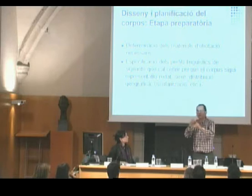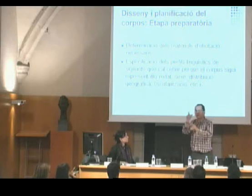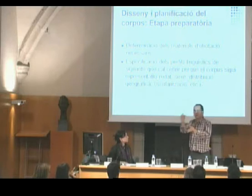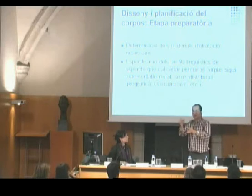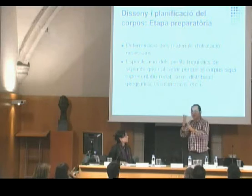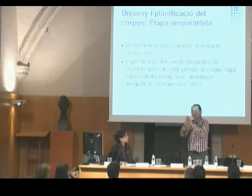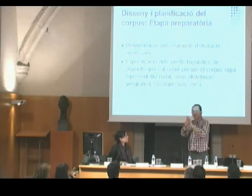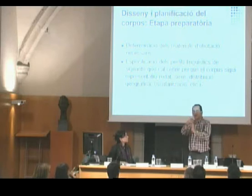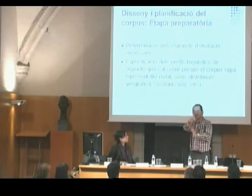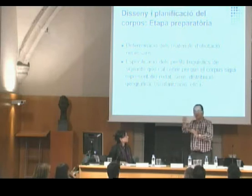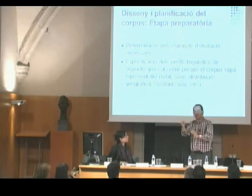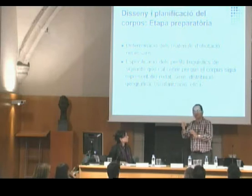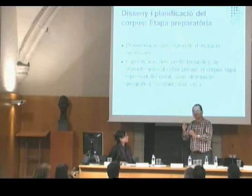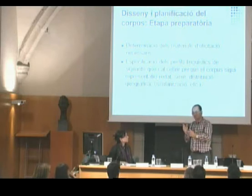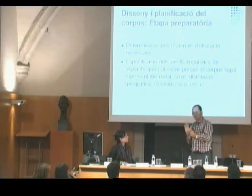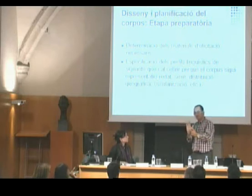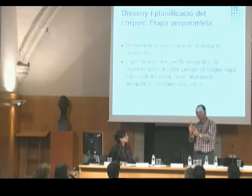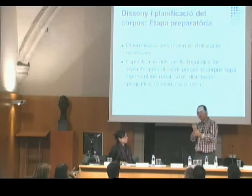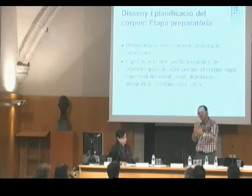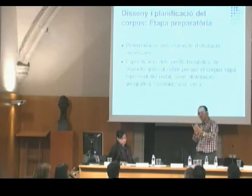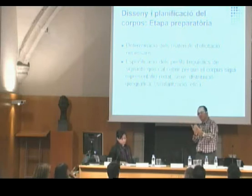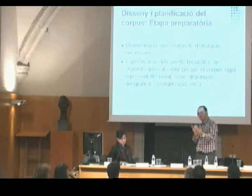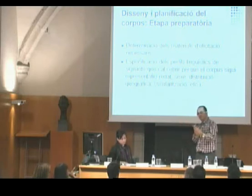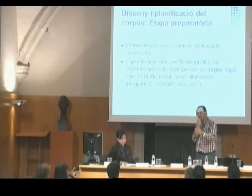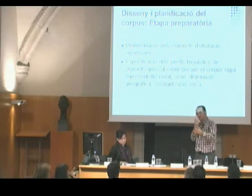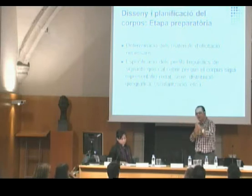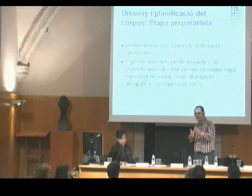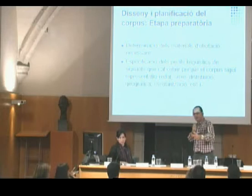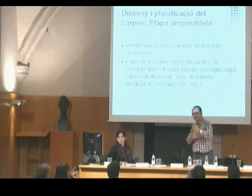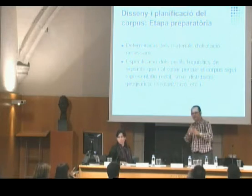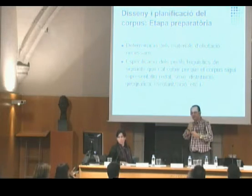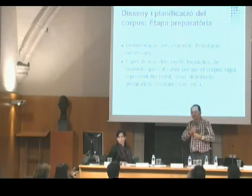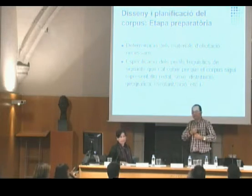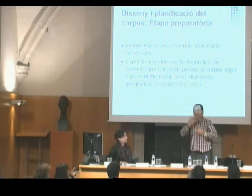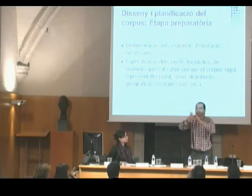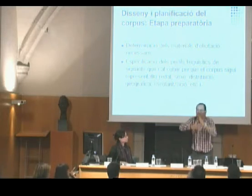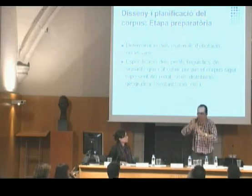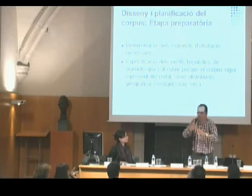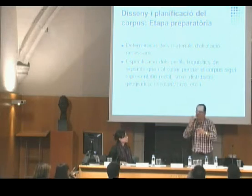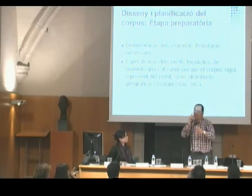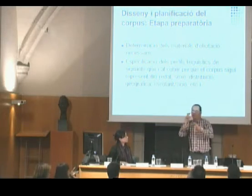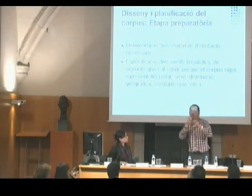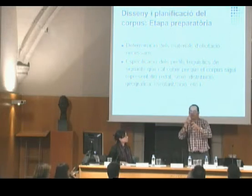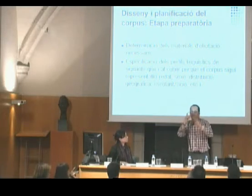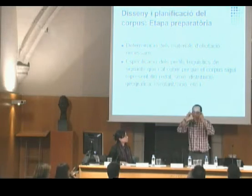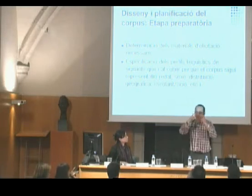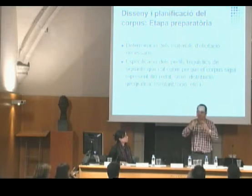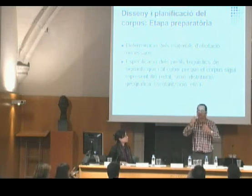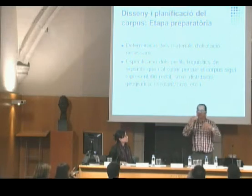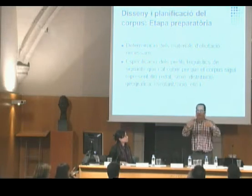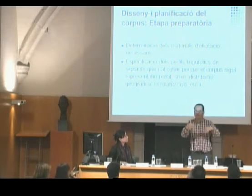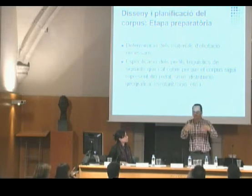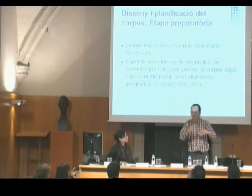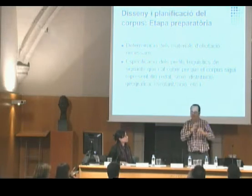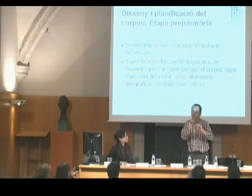de tot, determinarem els materials i recopilarem els materials de licitació necessaris per tal que els signants que participen